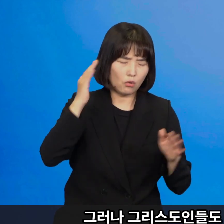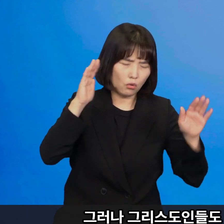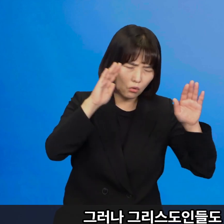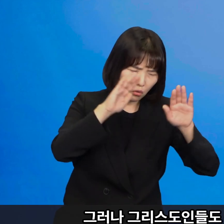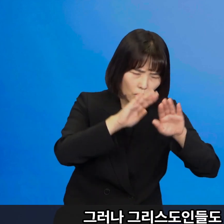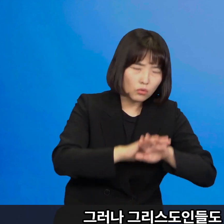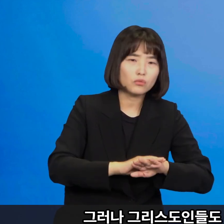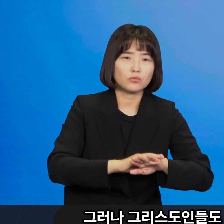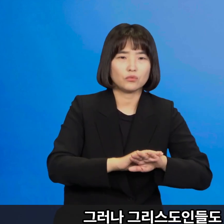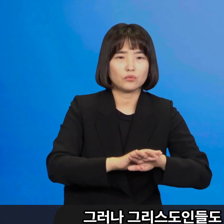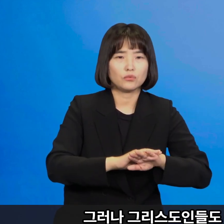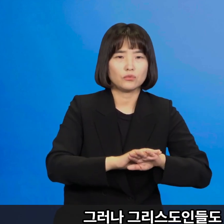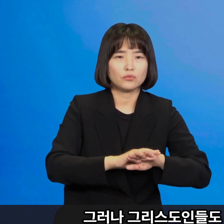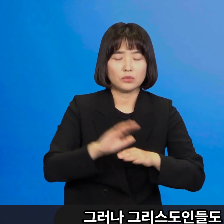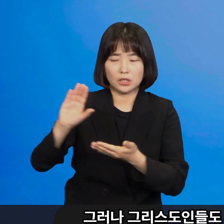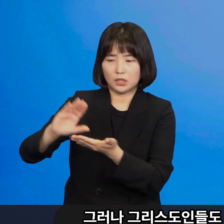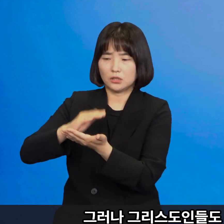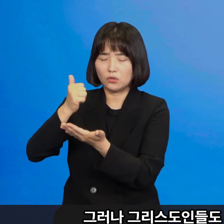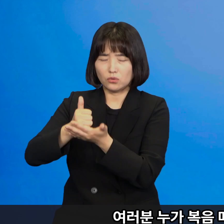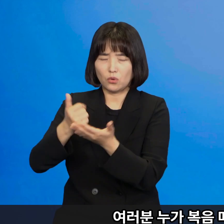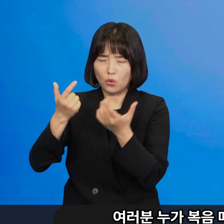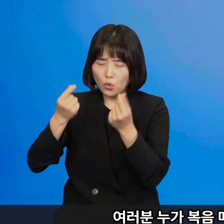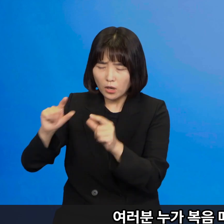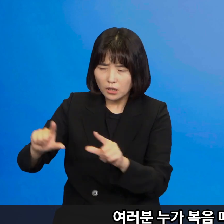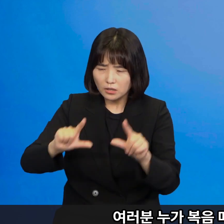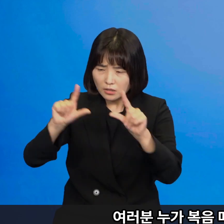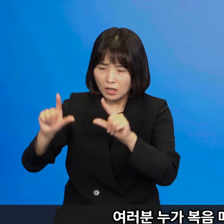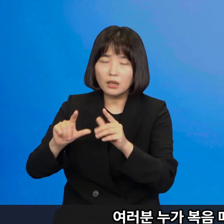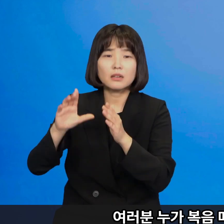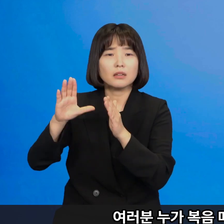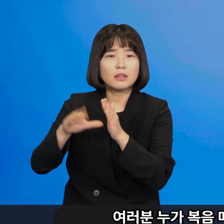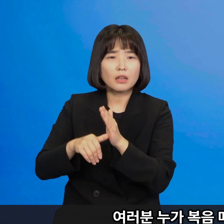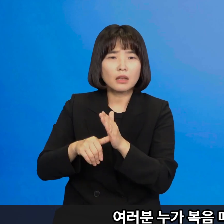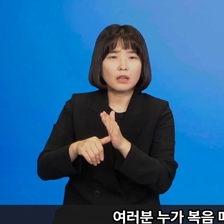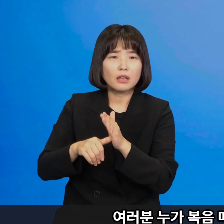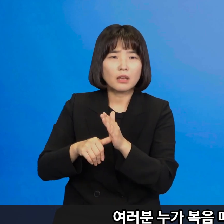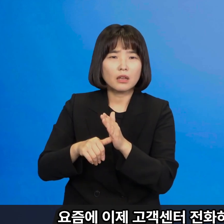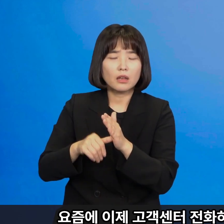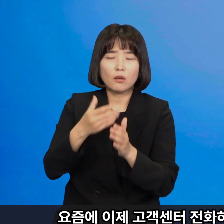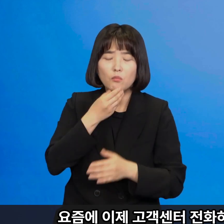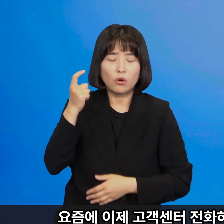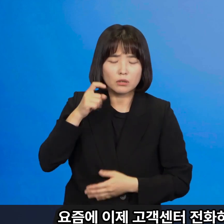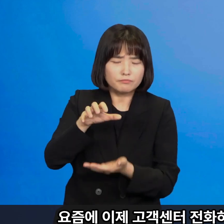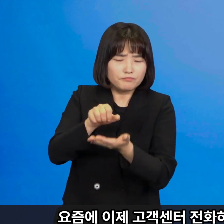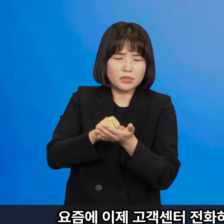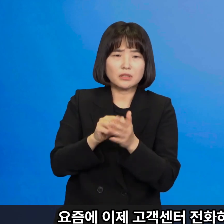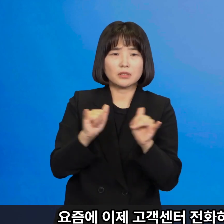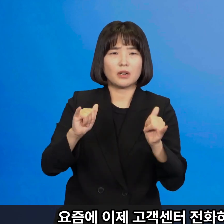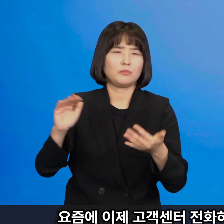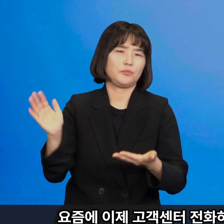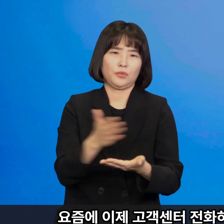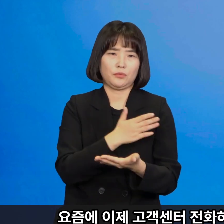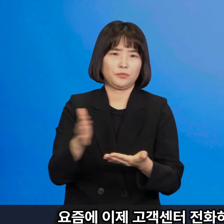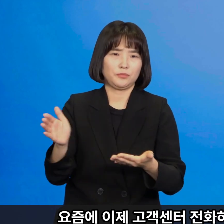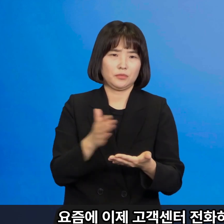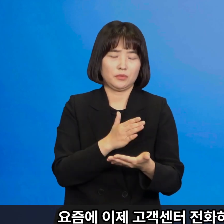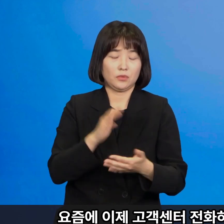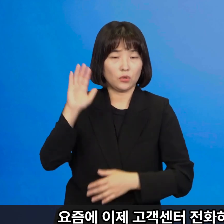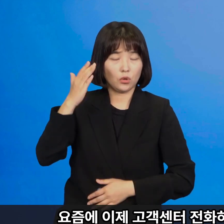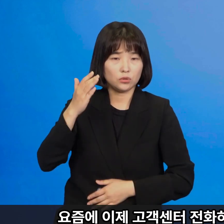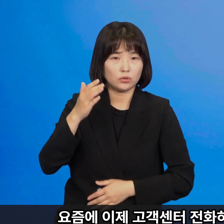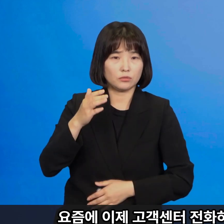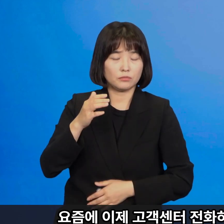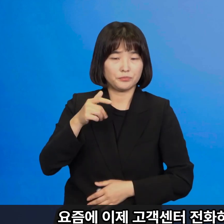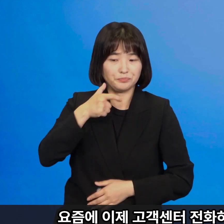그리스도인도 똑같이 그렇게 살아간다면 여러분, 누가 복음 메시지를 듣겠습니까? 요즘에 이제 고객센터 전화하면 꼭